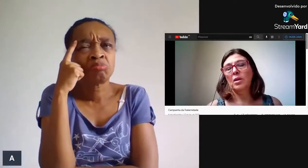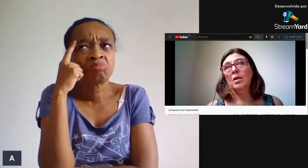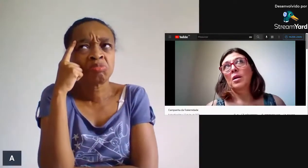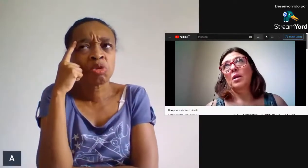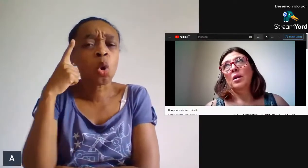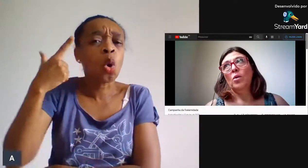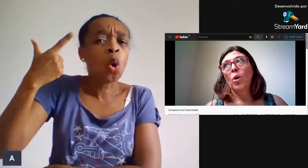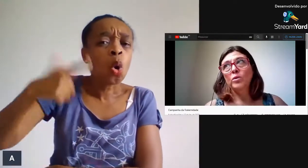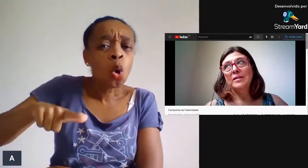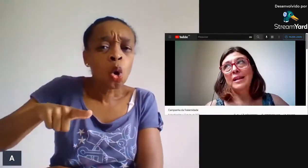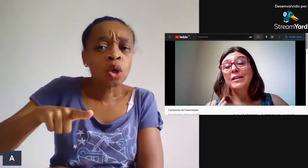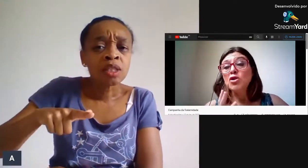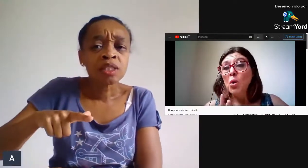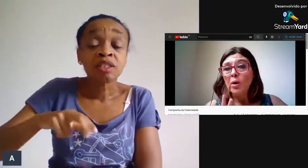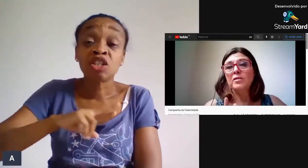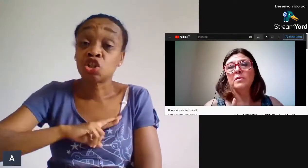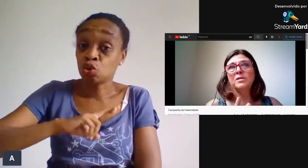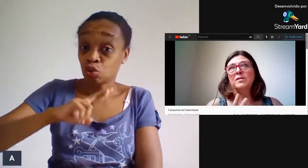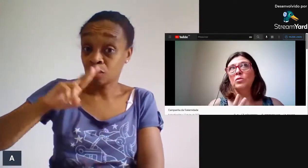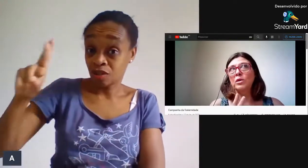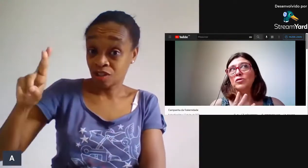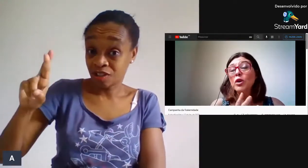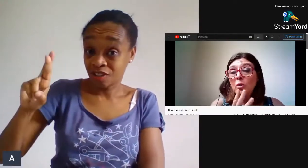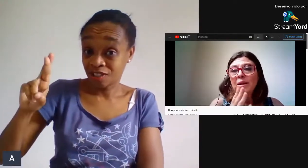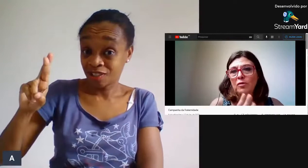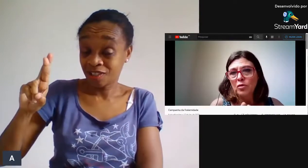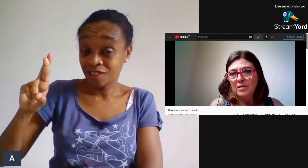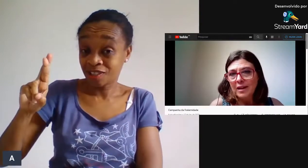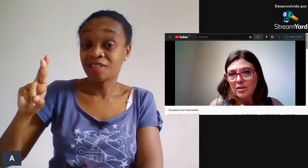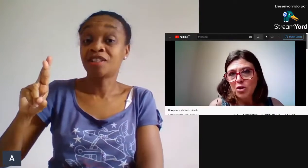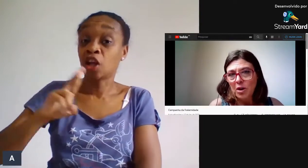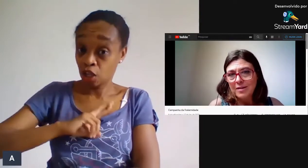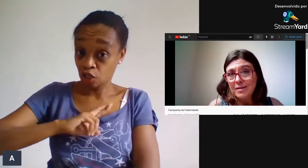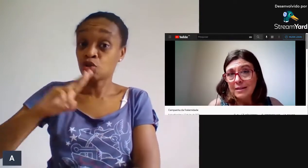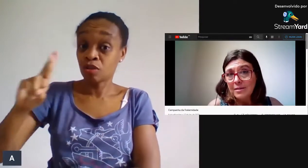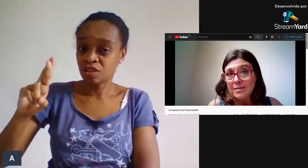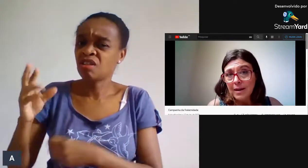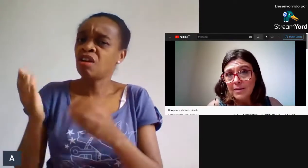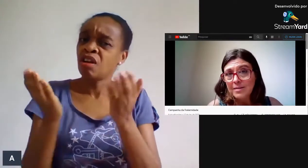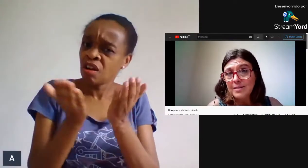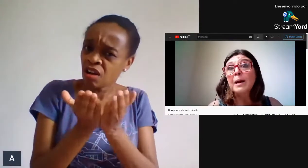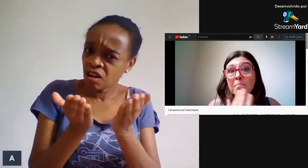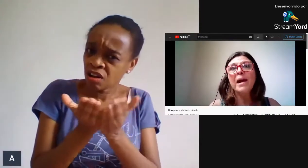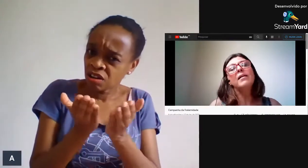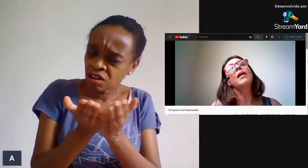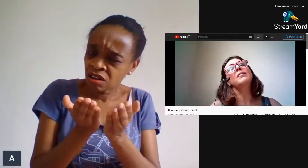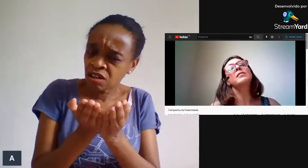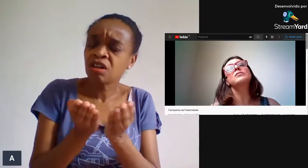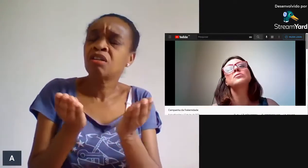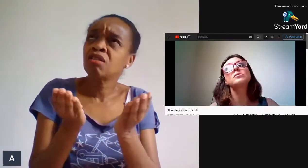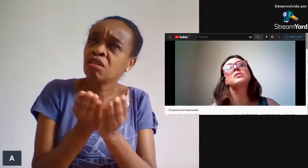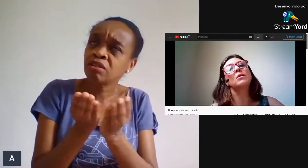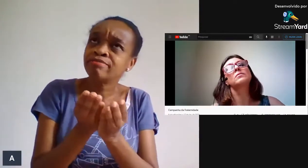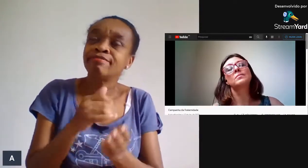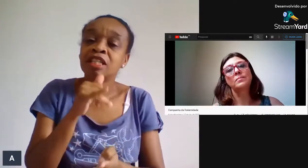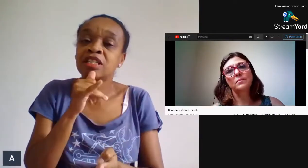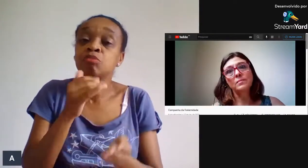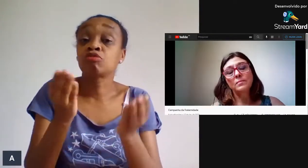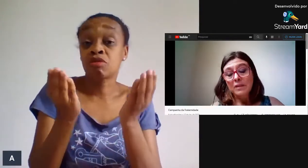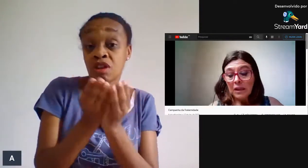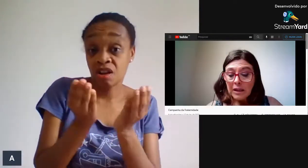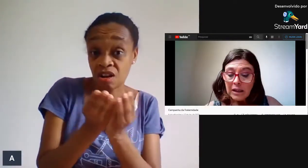cristãos, outras religiões, vamos dizer, outras denominações religiosas cristãs também nessa